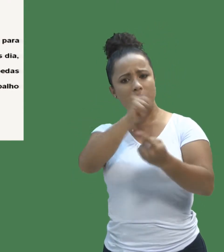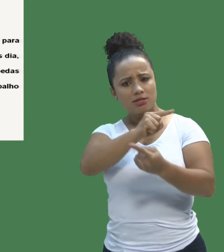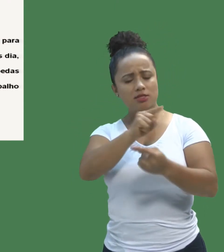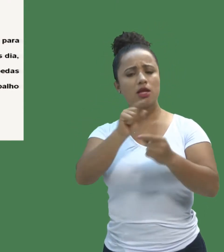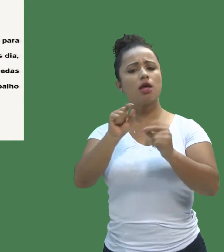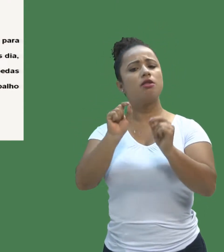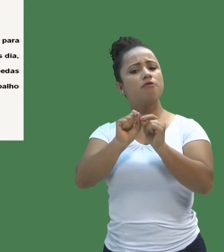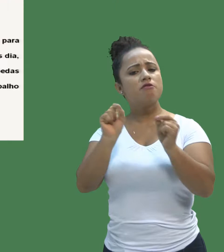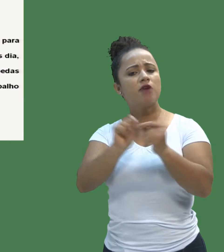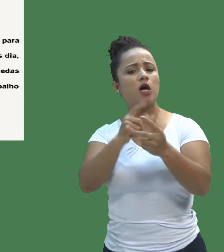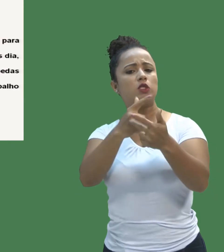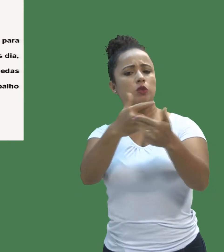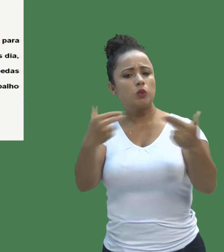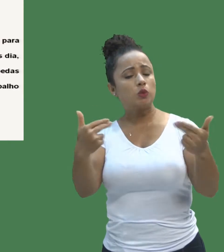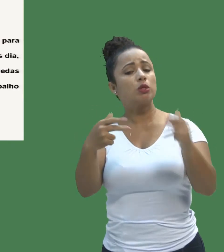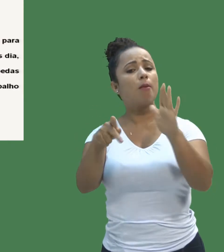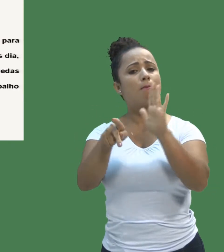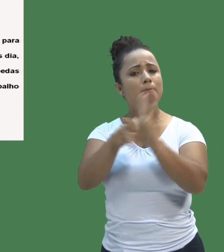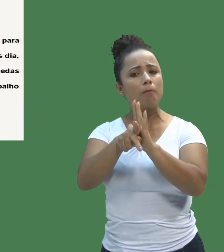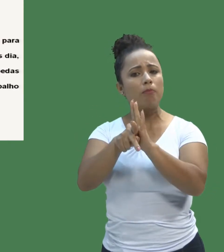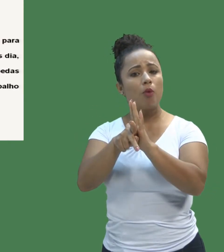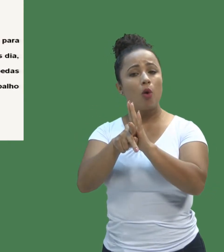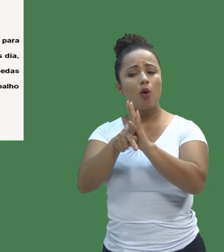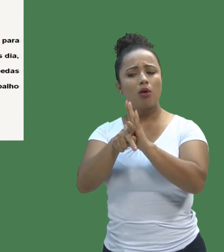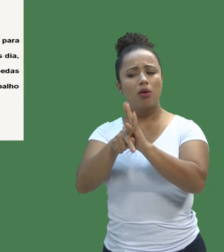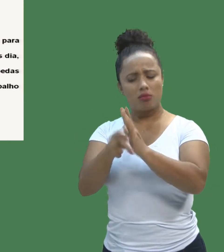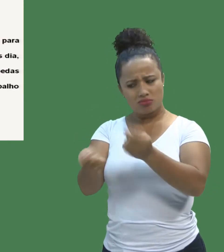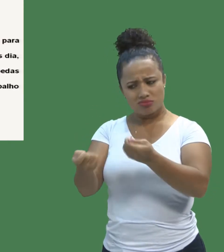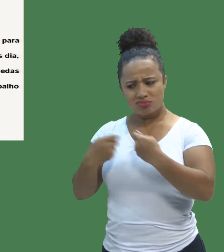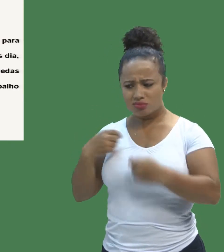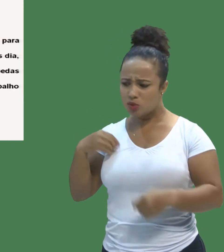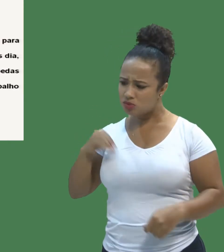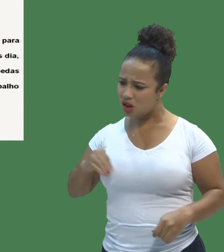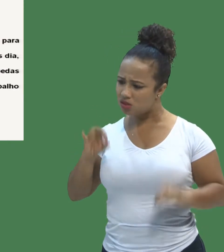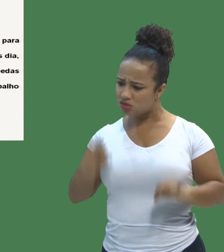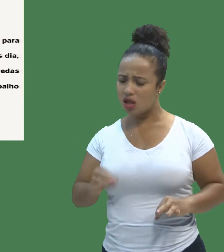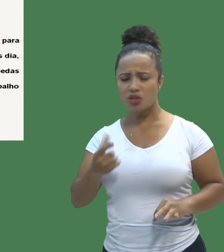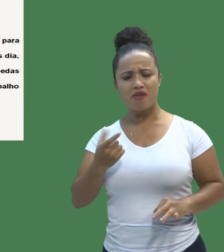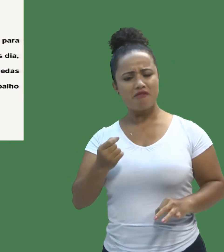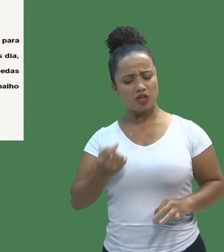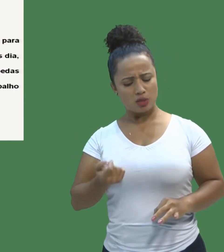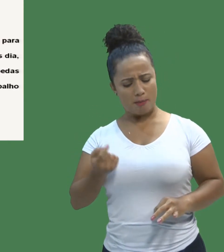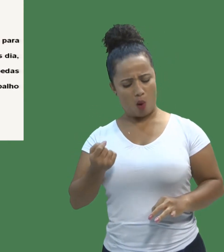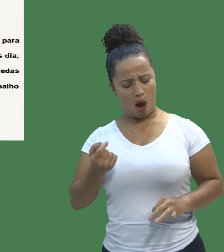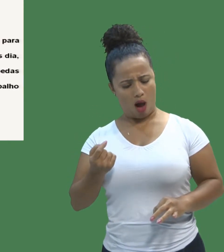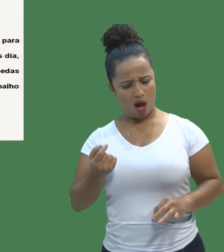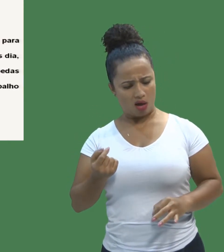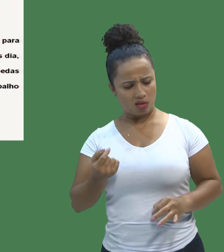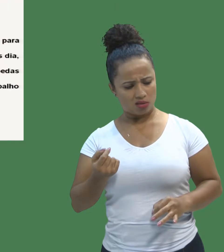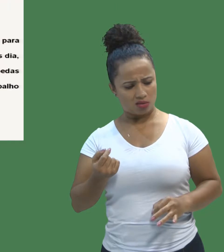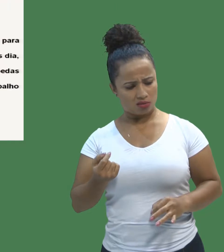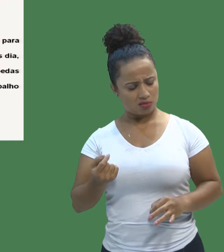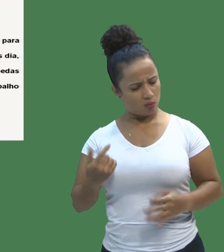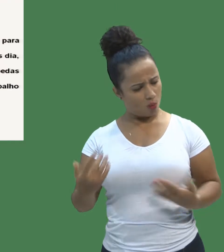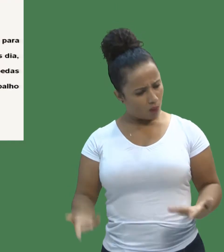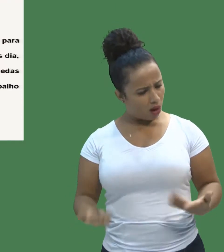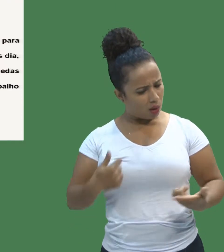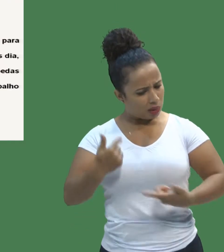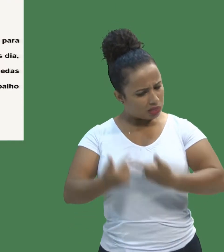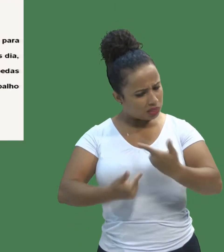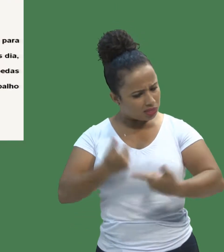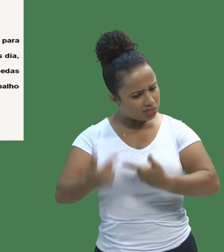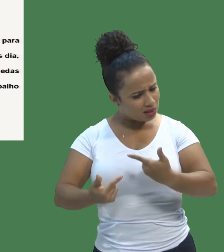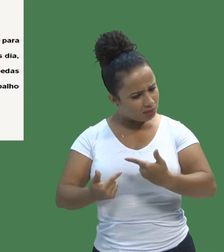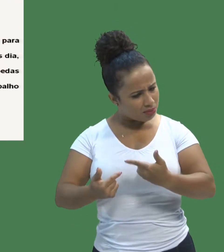produz mercadorias relativas a 20 moedas diariamente, gerando um excedente de